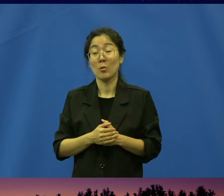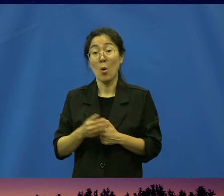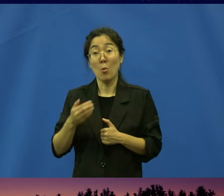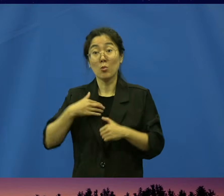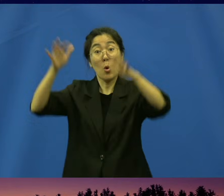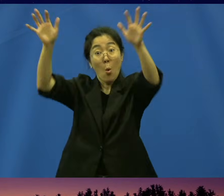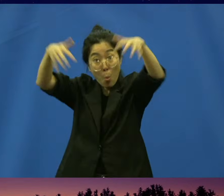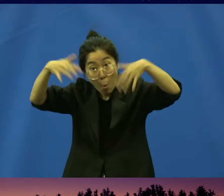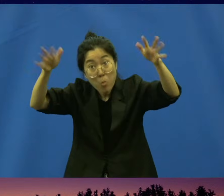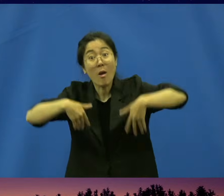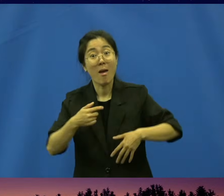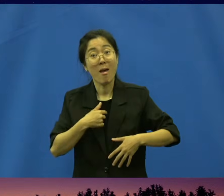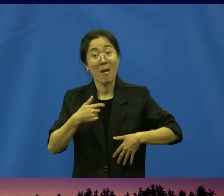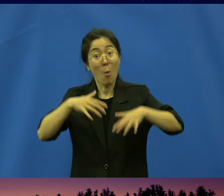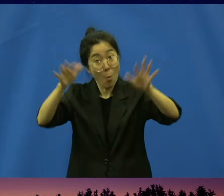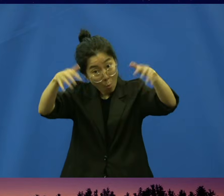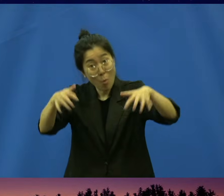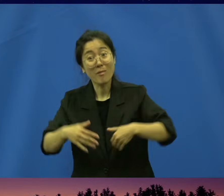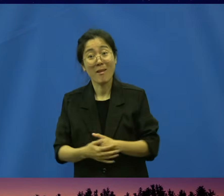목적을 달성하는 겁니다.